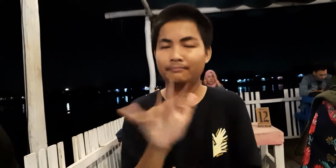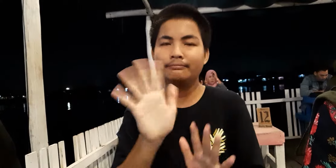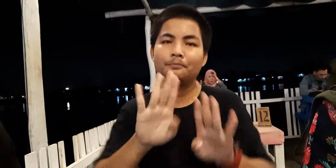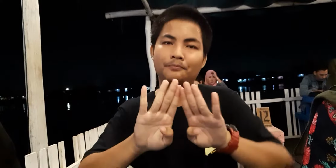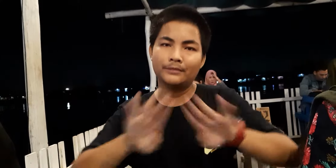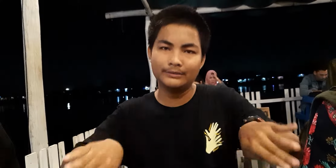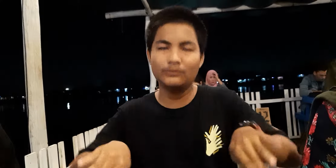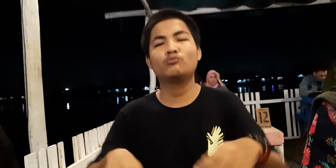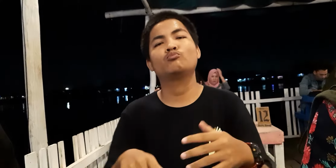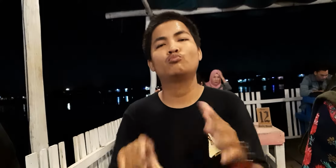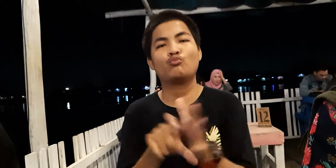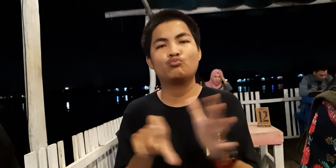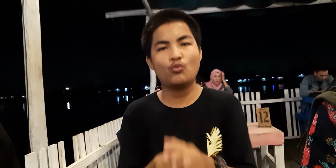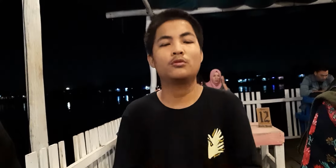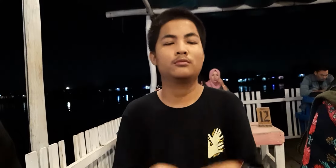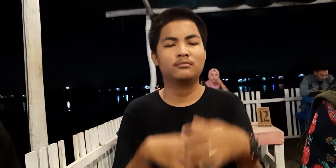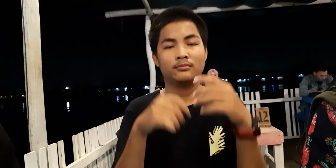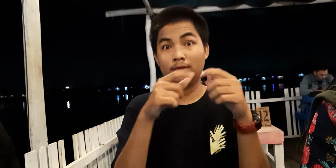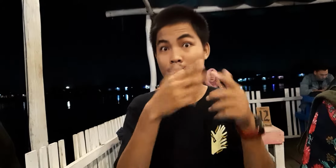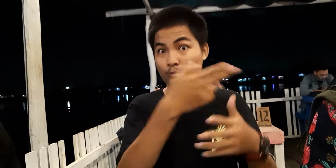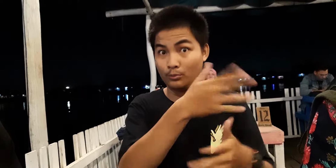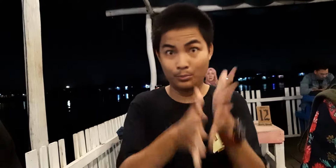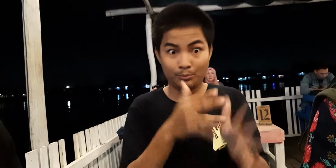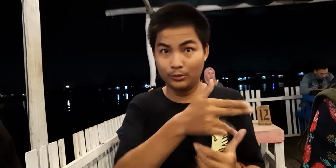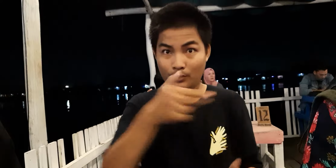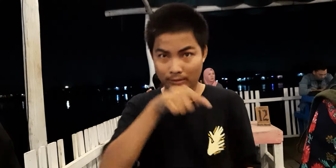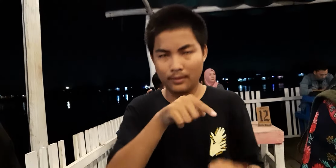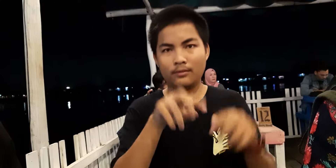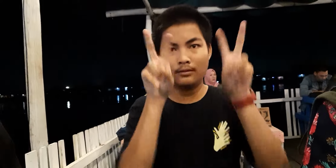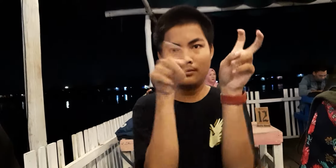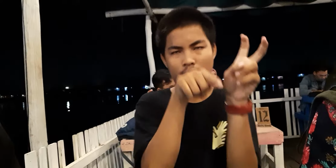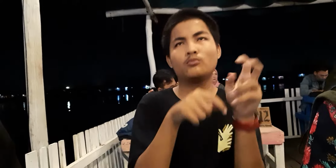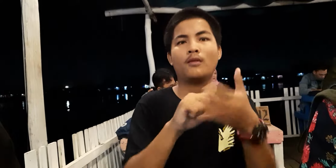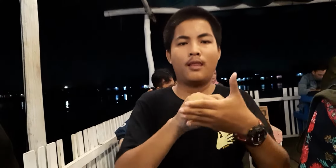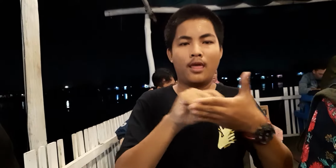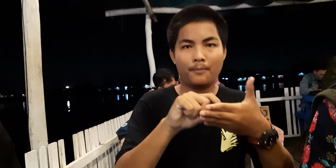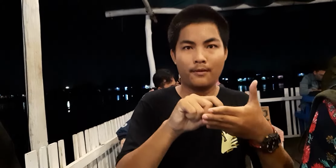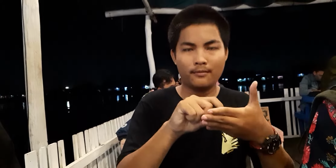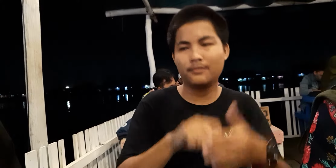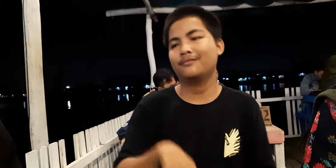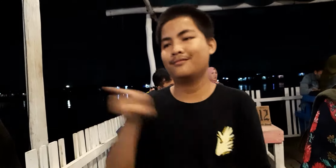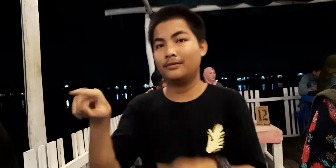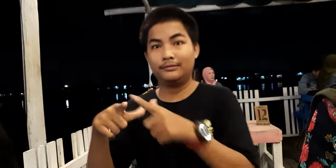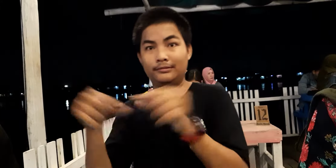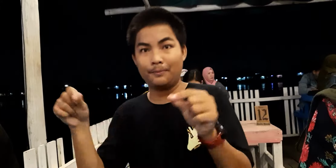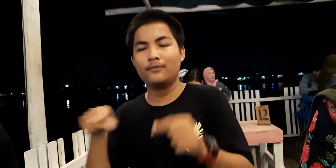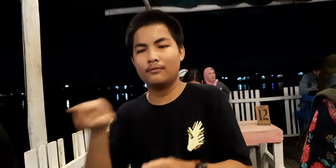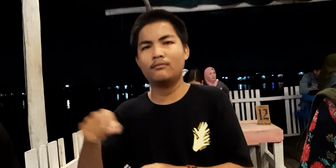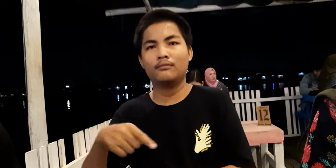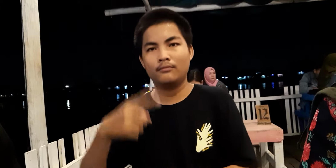Oke, berarti hambatan yang ini bukan hanya di budget tapi juga di akomodasi. Iya. Jadi itu kemudian, tapi ada satu momen di mana saya